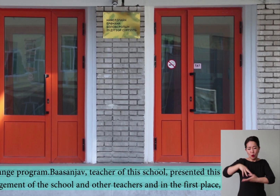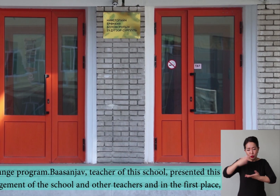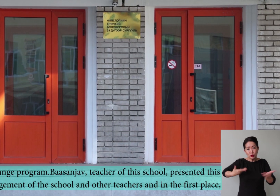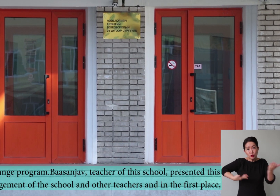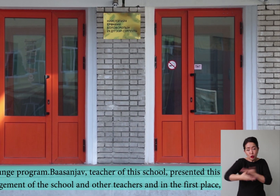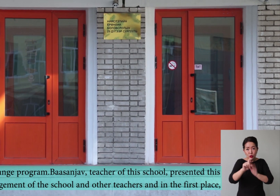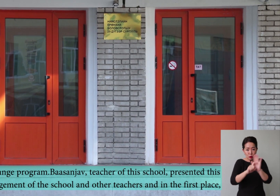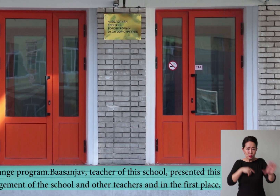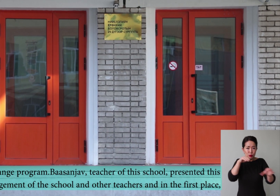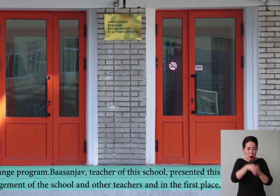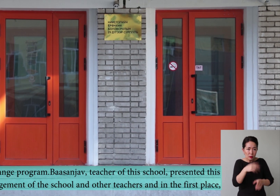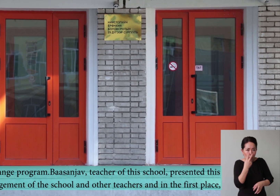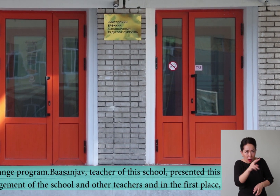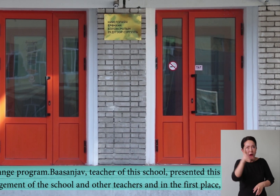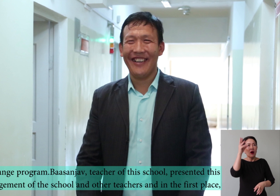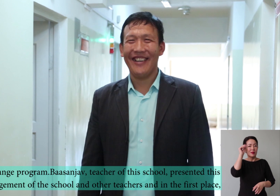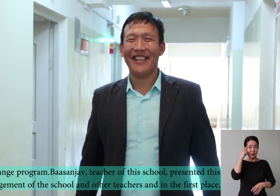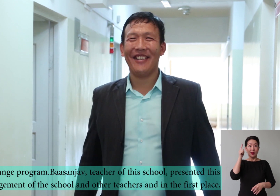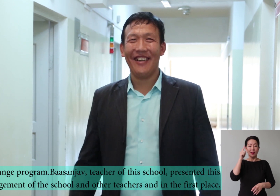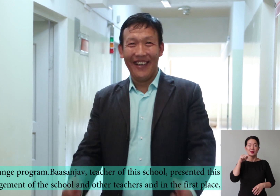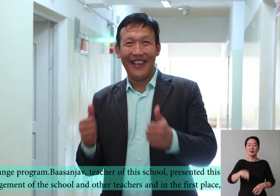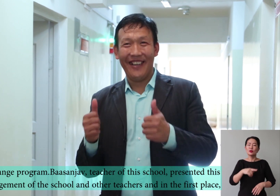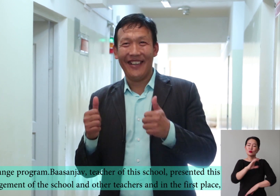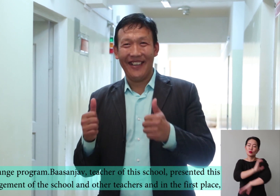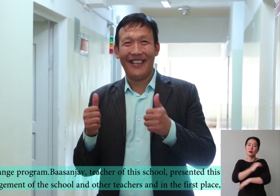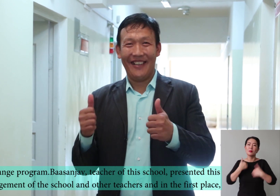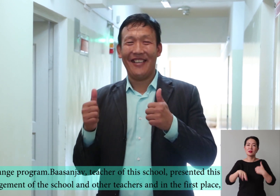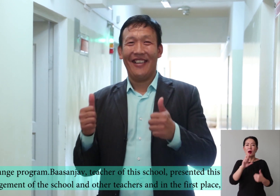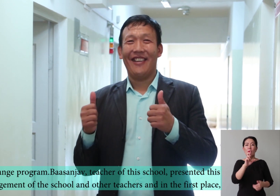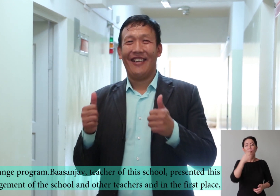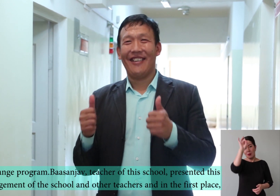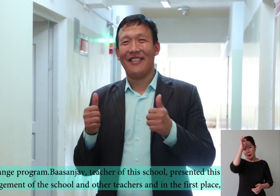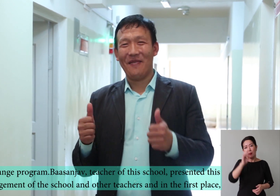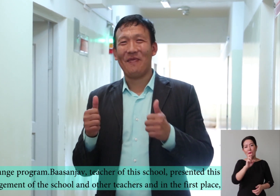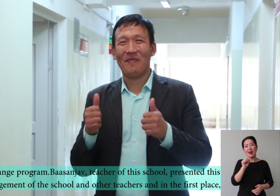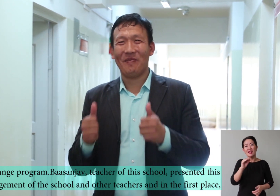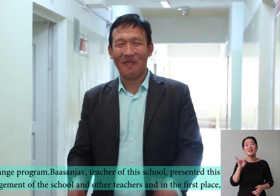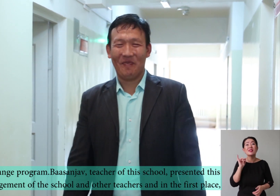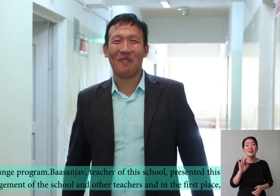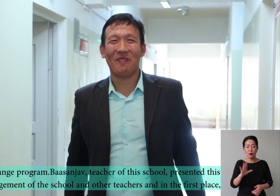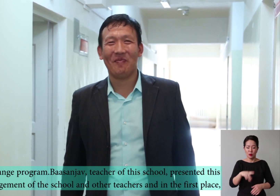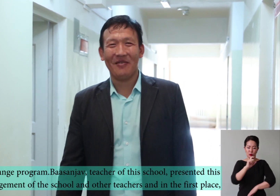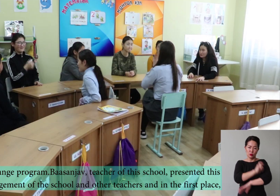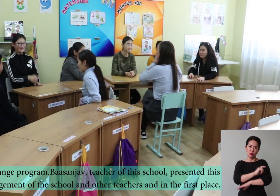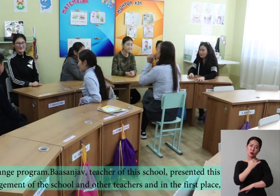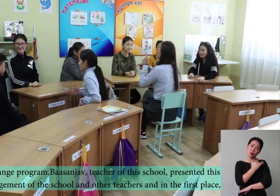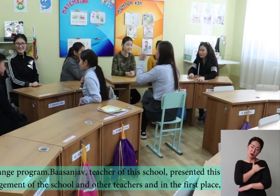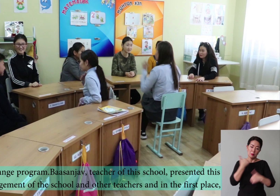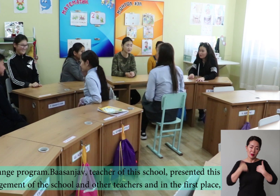олжээ. Тус сургуулийн багш Баасанжив энэ тухайга сургуулийн удирдлага болон багш нартай танилцуулж улмаар тэдний